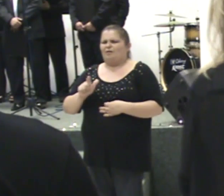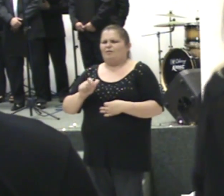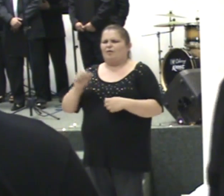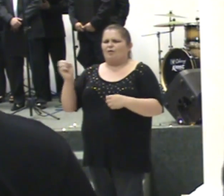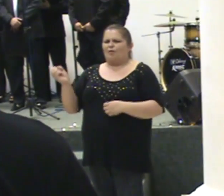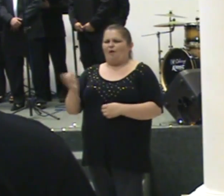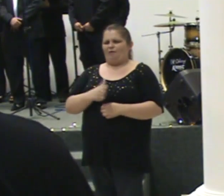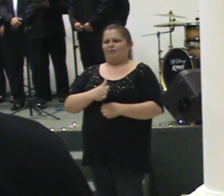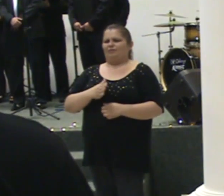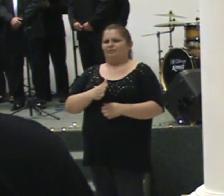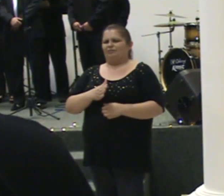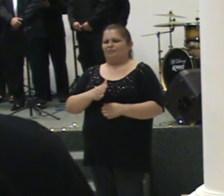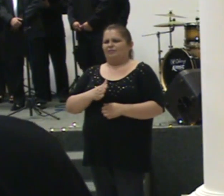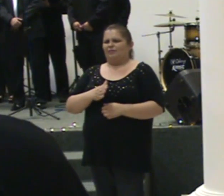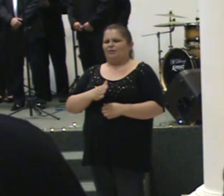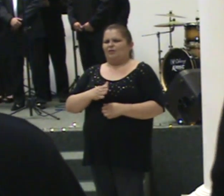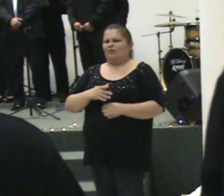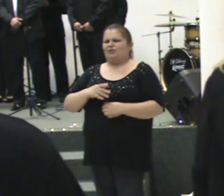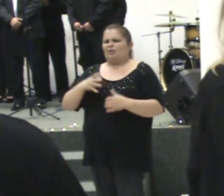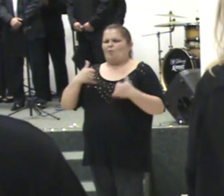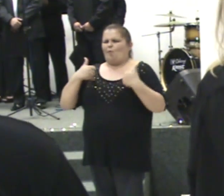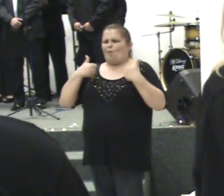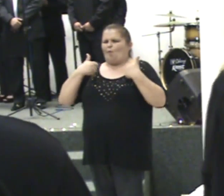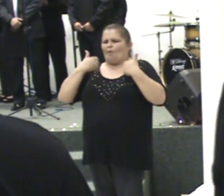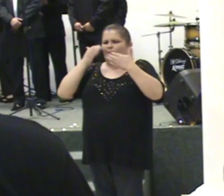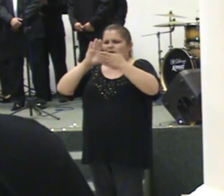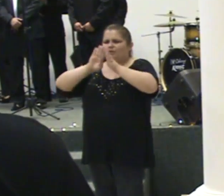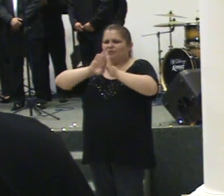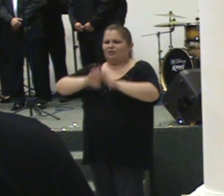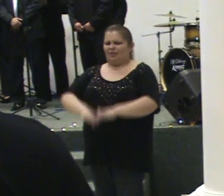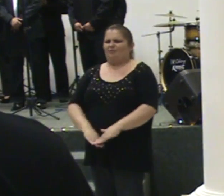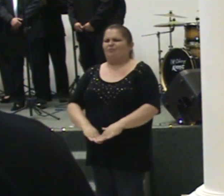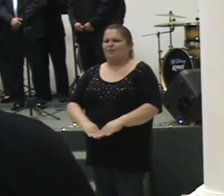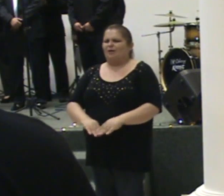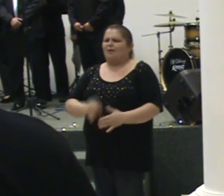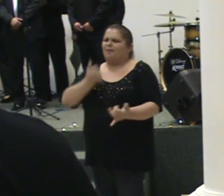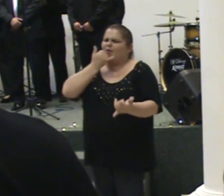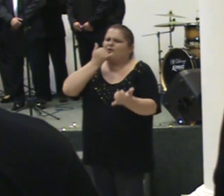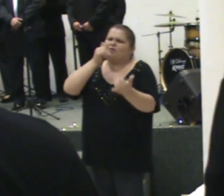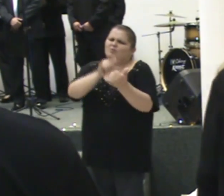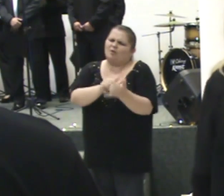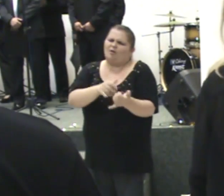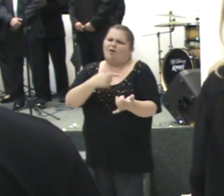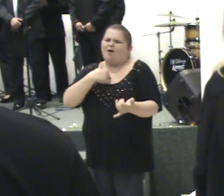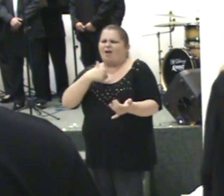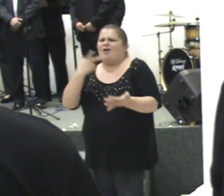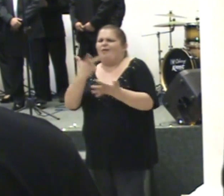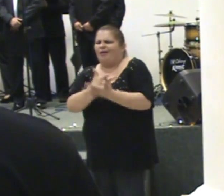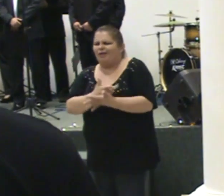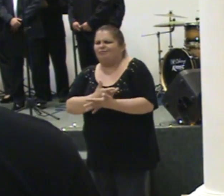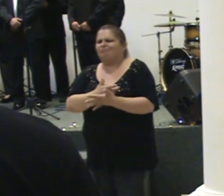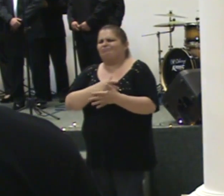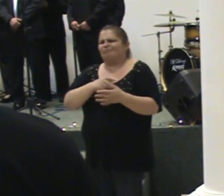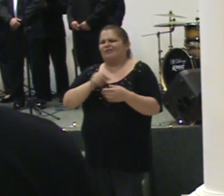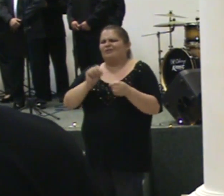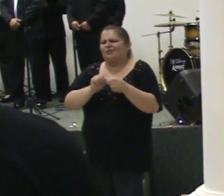roupa nova, largar o orgulho de lado, pedir perdão pela grosseria, pela